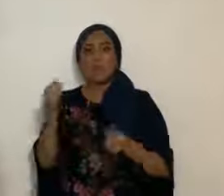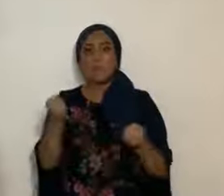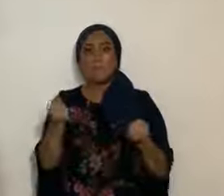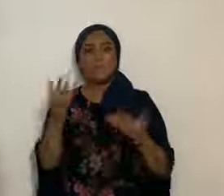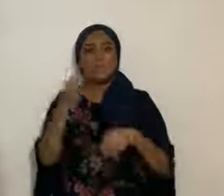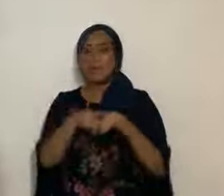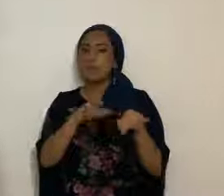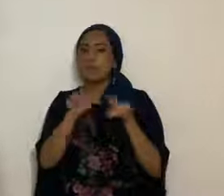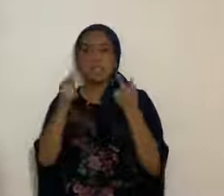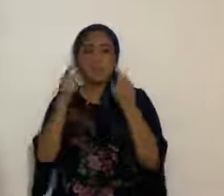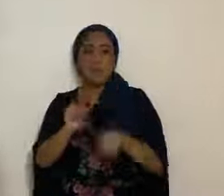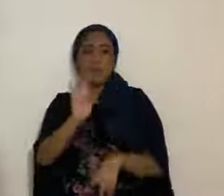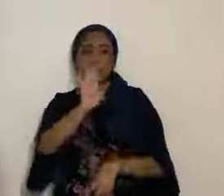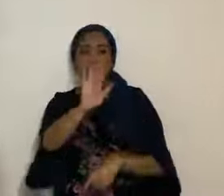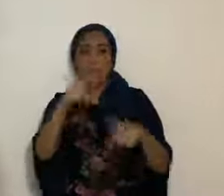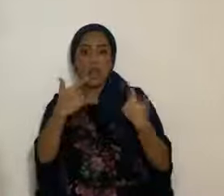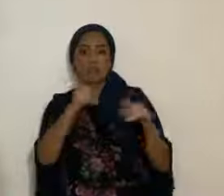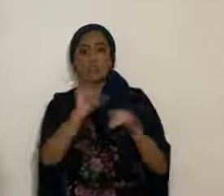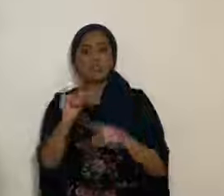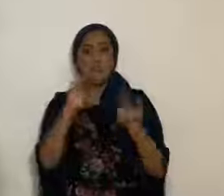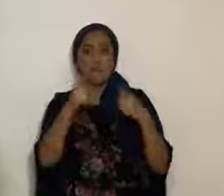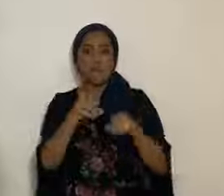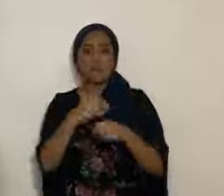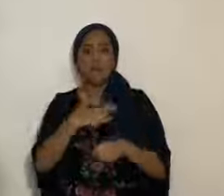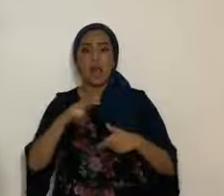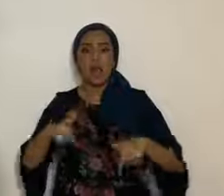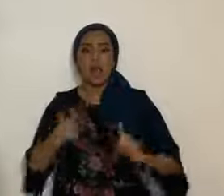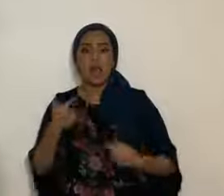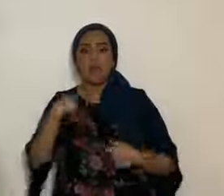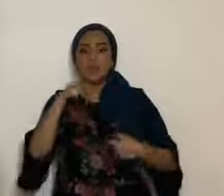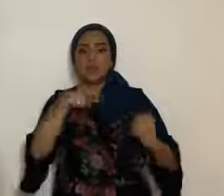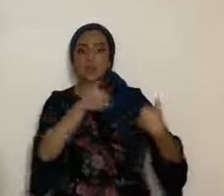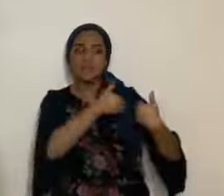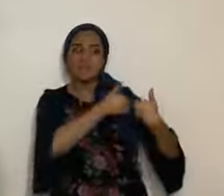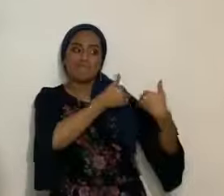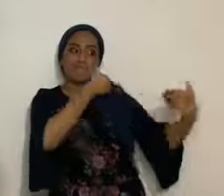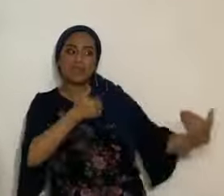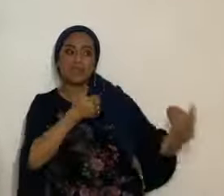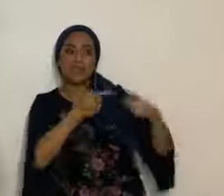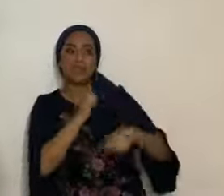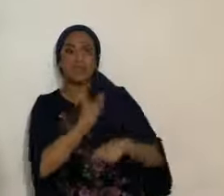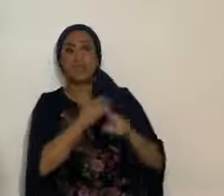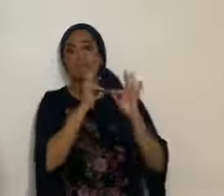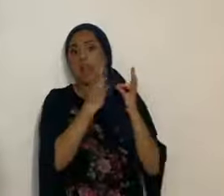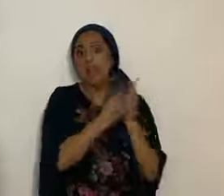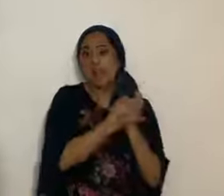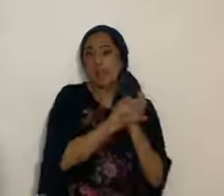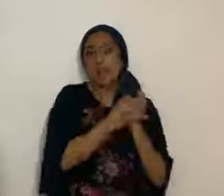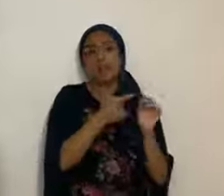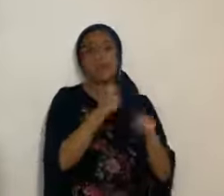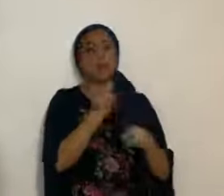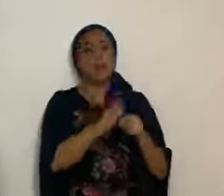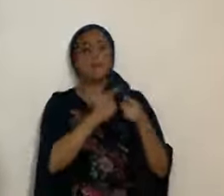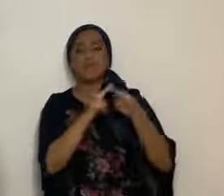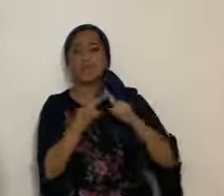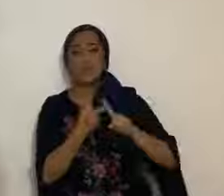que sucede en tu vida y en la mía, cuando nos tenemos que apartar de nuestros familiares, de nuestros amigos o de